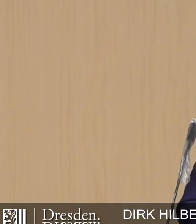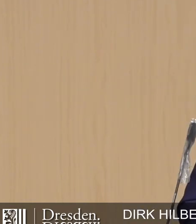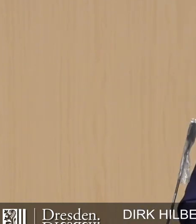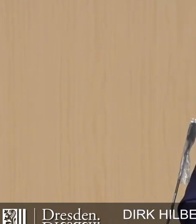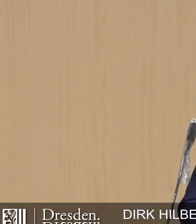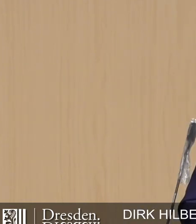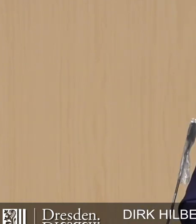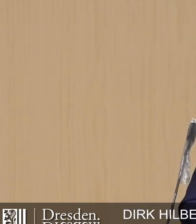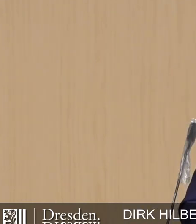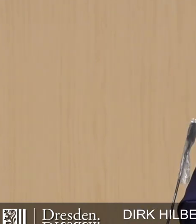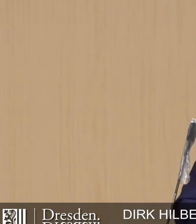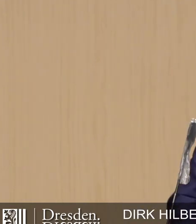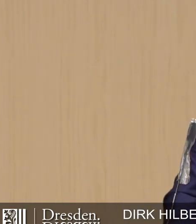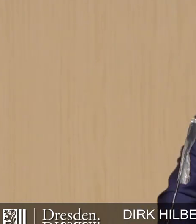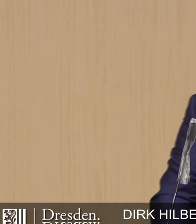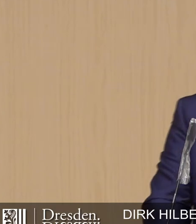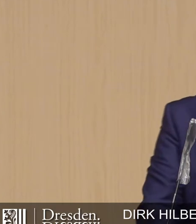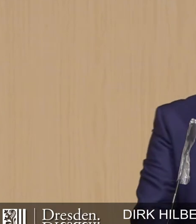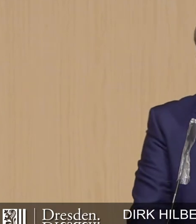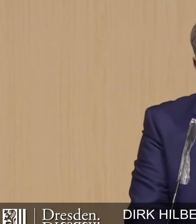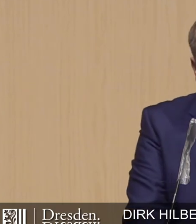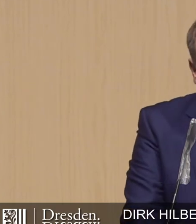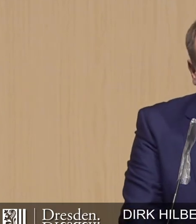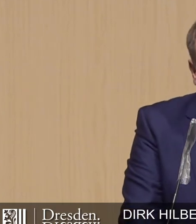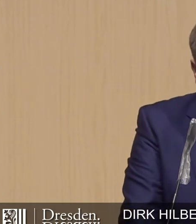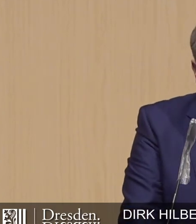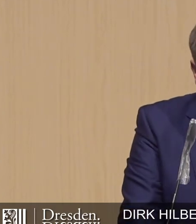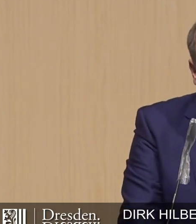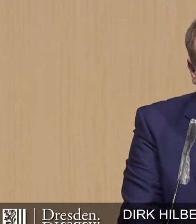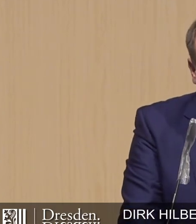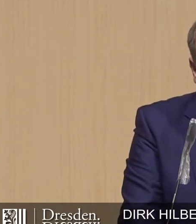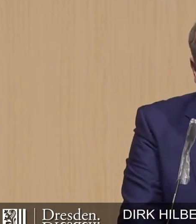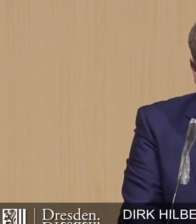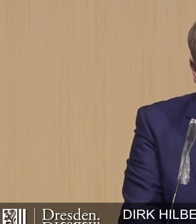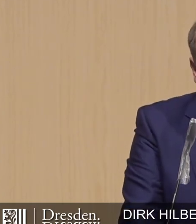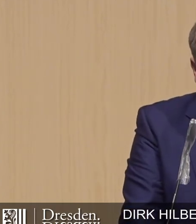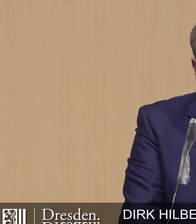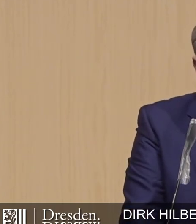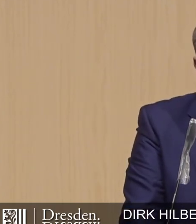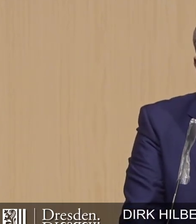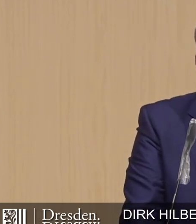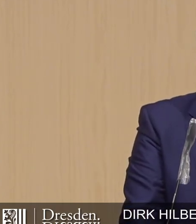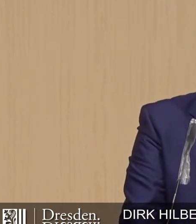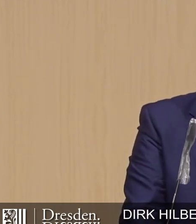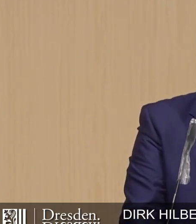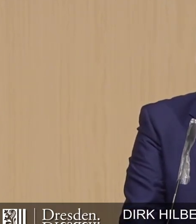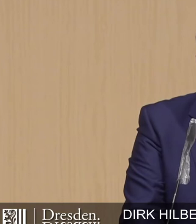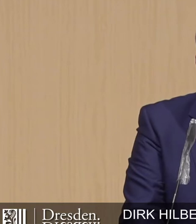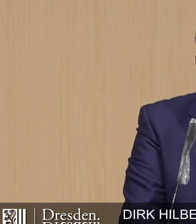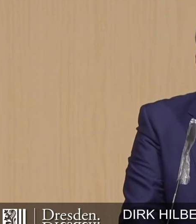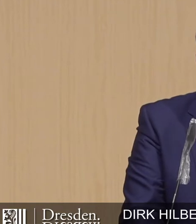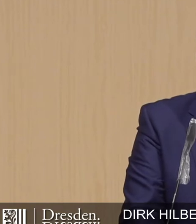einsetzen. Ein Budget, bei dem die Stadt Dresden alleine entscheiden kann, für welche Projekte im Bereich